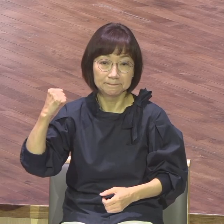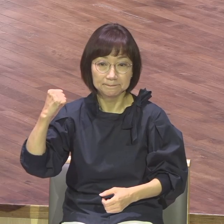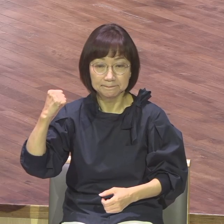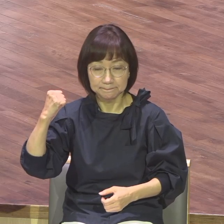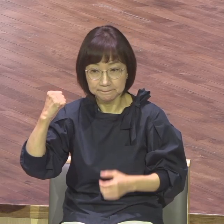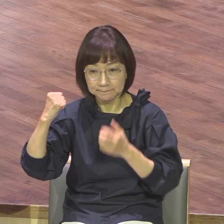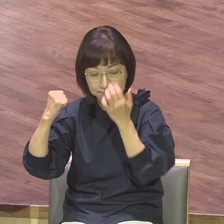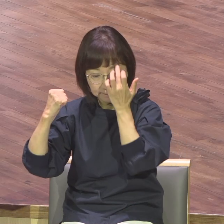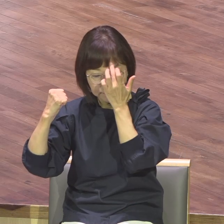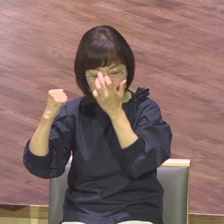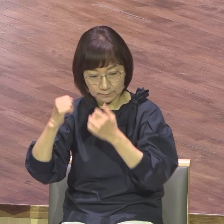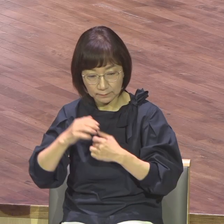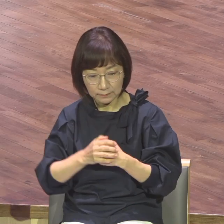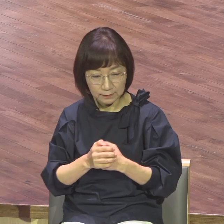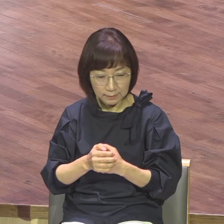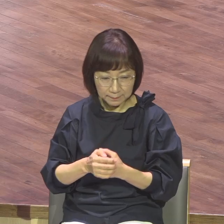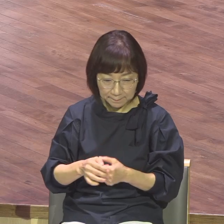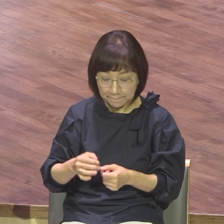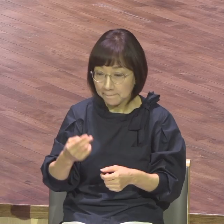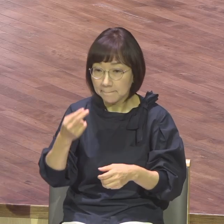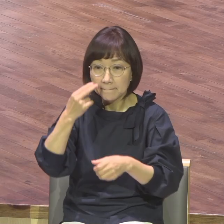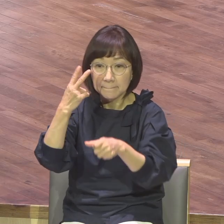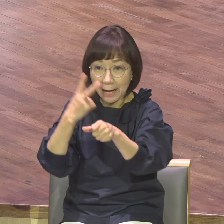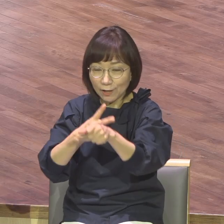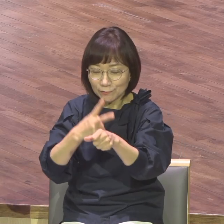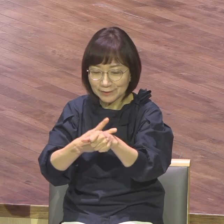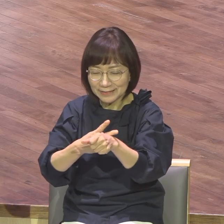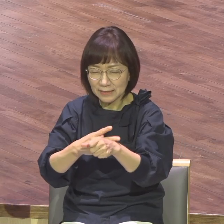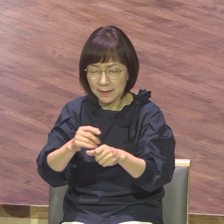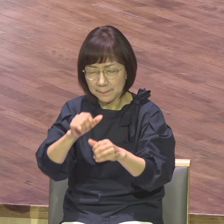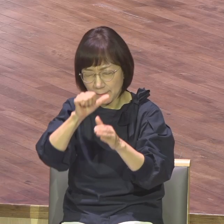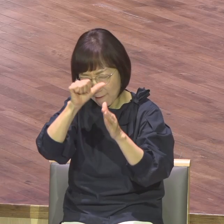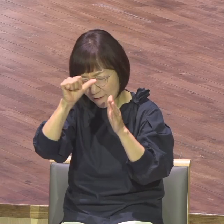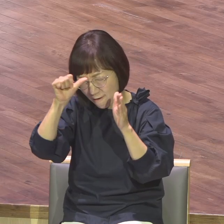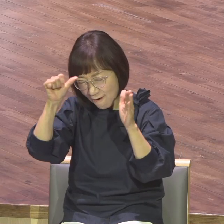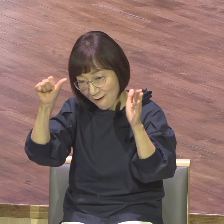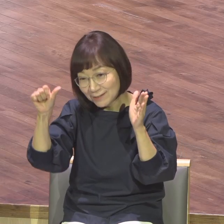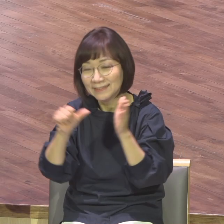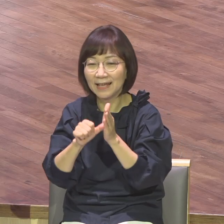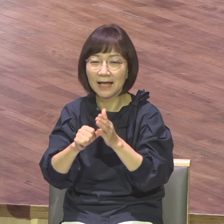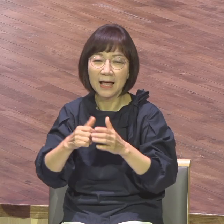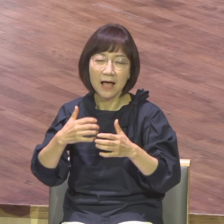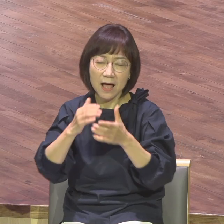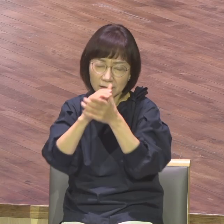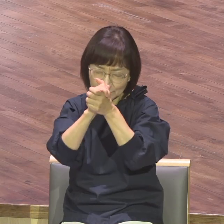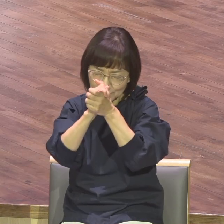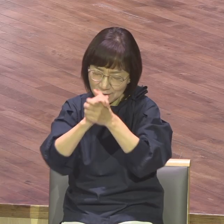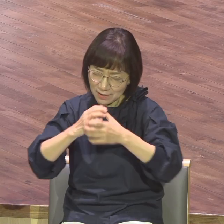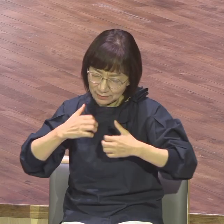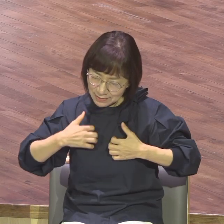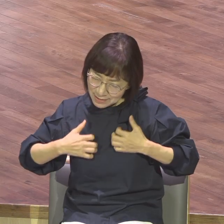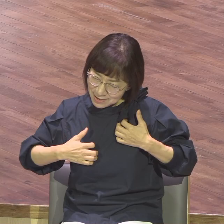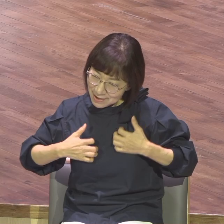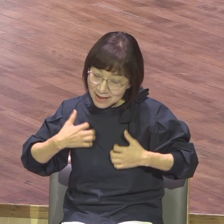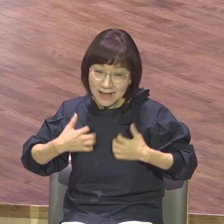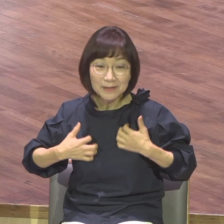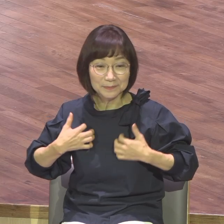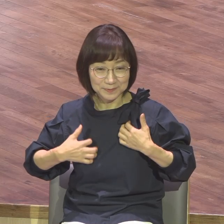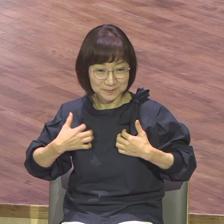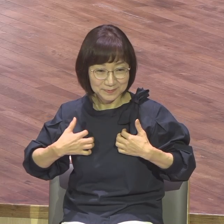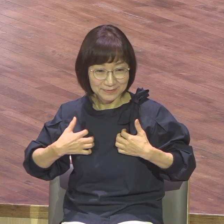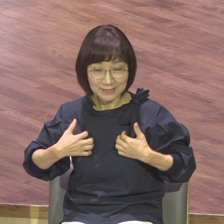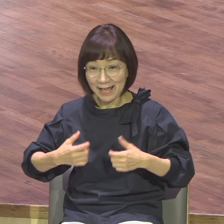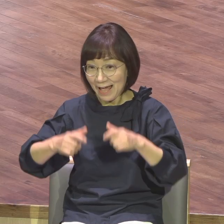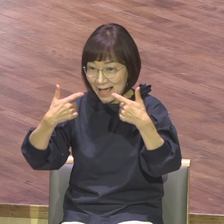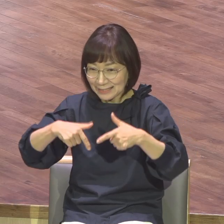말씀 제목처럼 사도 바울은 일평생 기도하는 기쁨을 체험하면서 기도의 힘으로